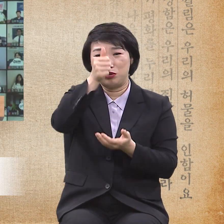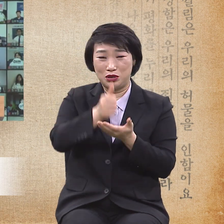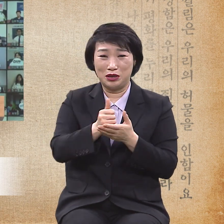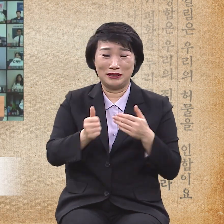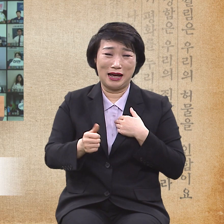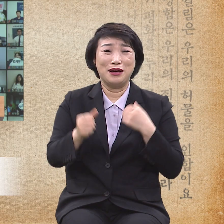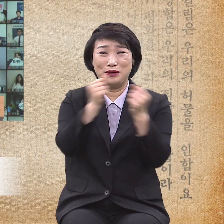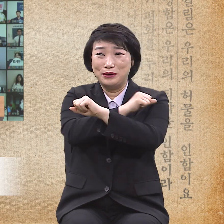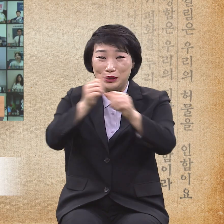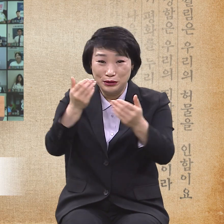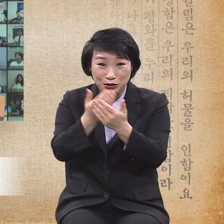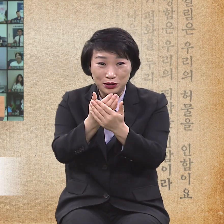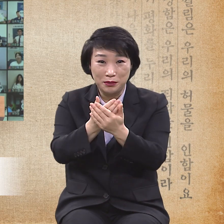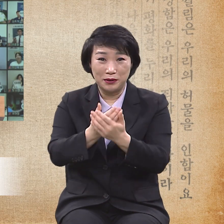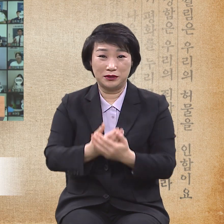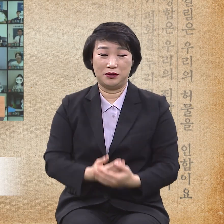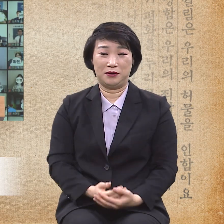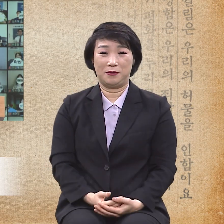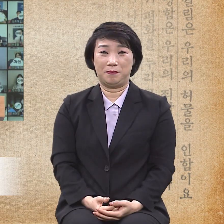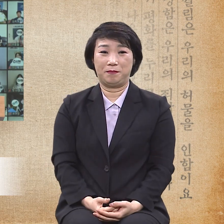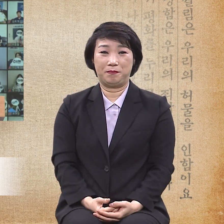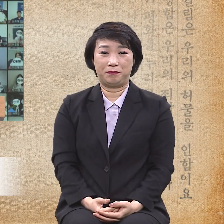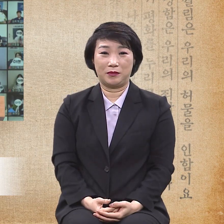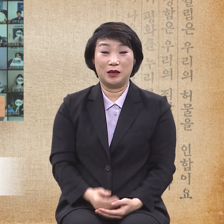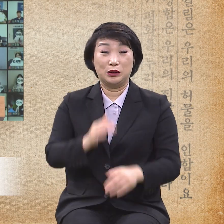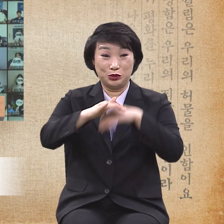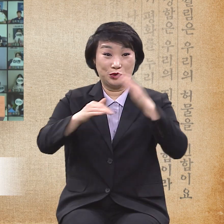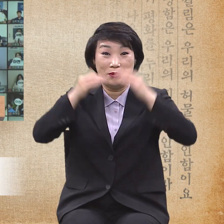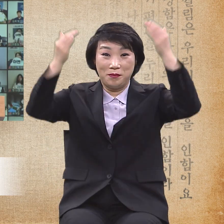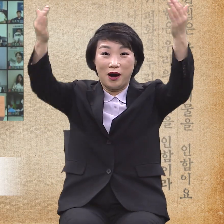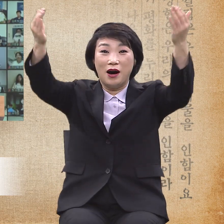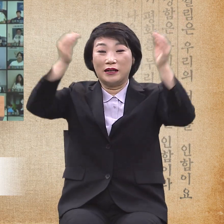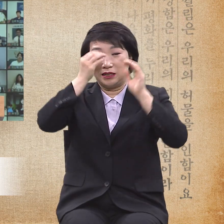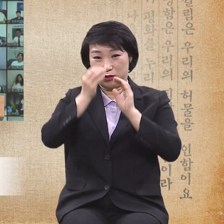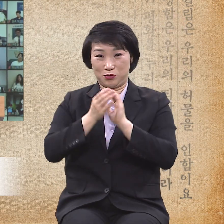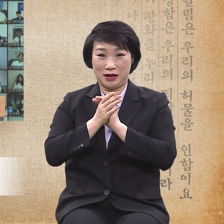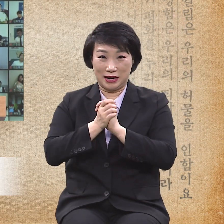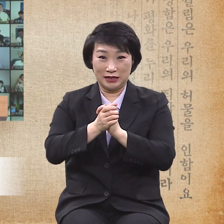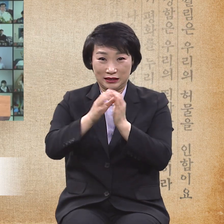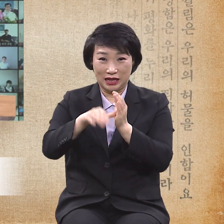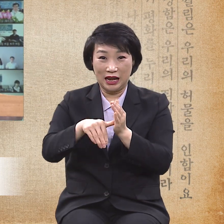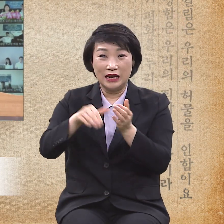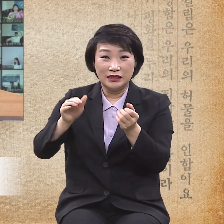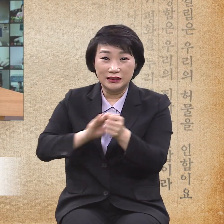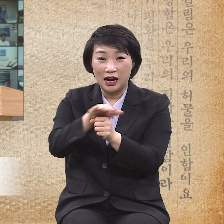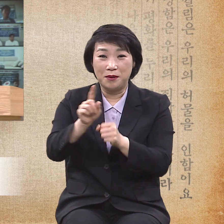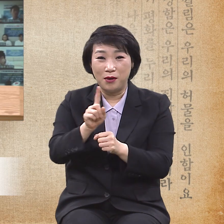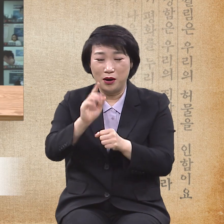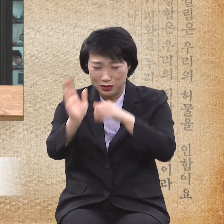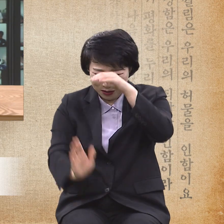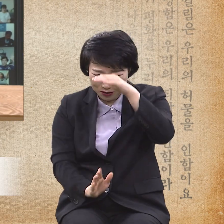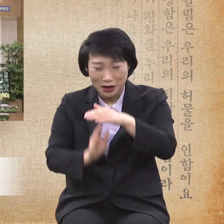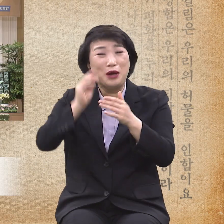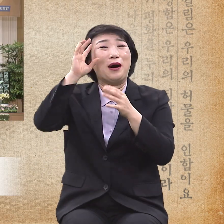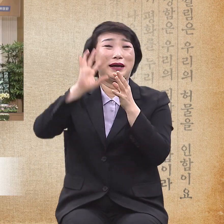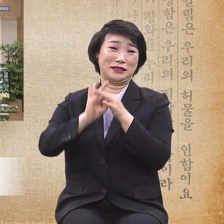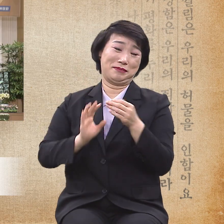죄를 용서하옵소서. 두 손 번쩍 들고 사랑은 최대의